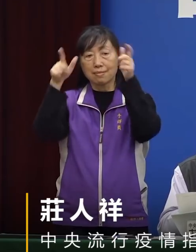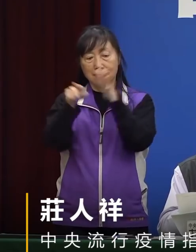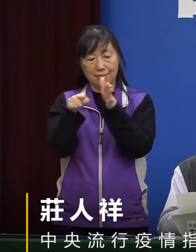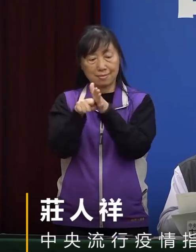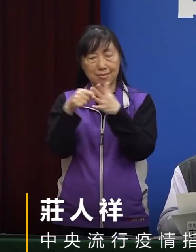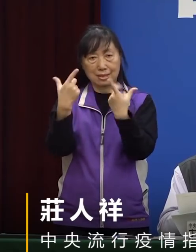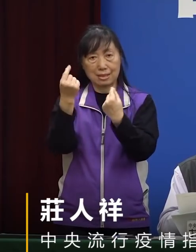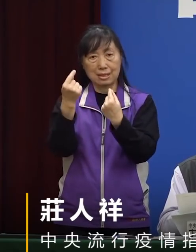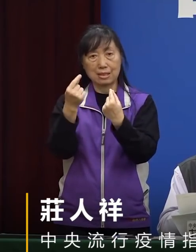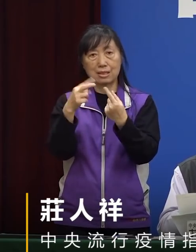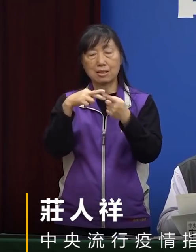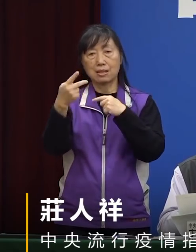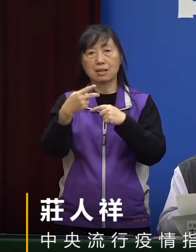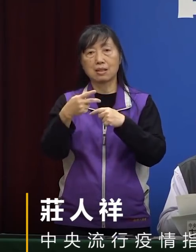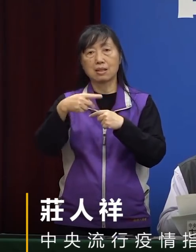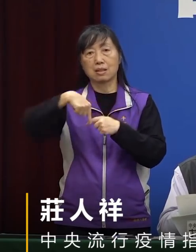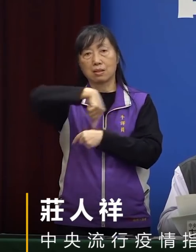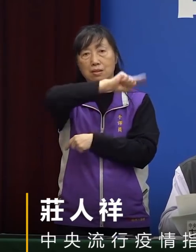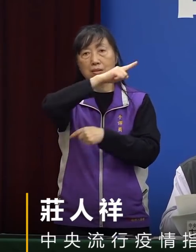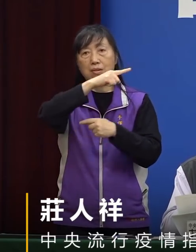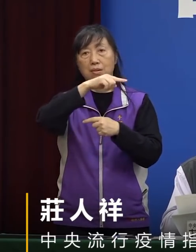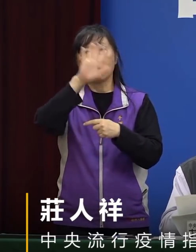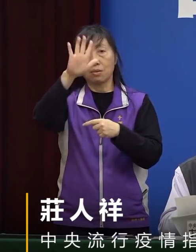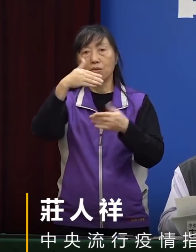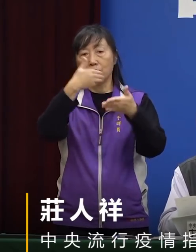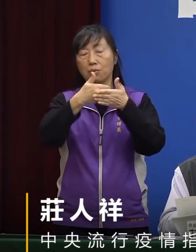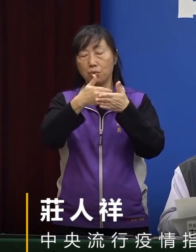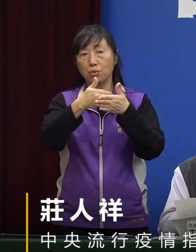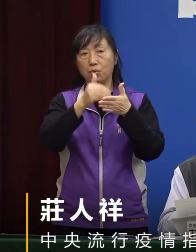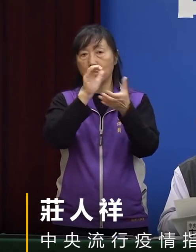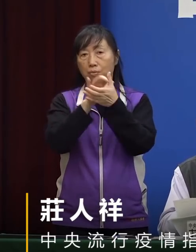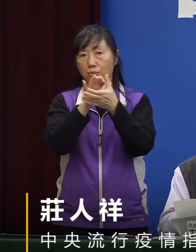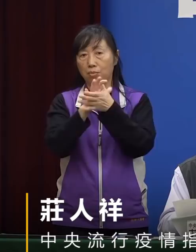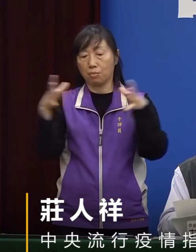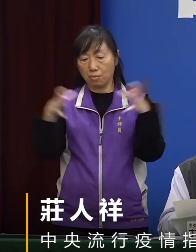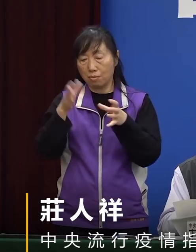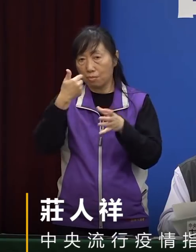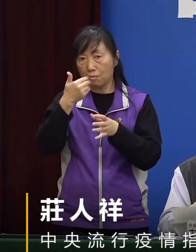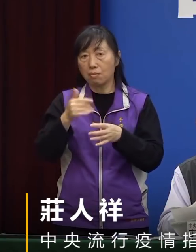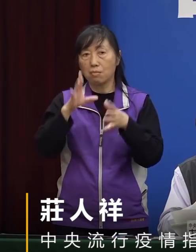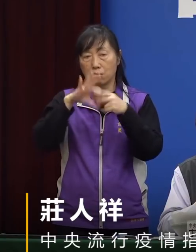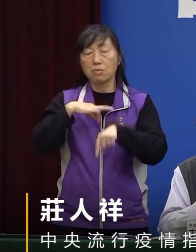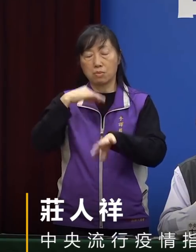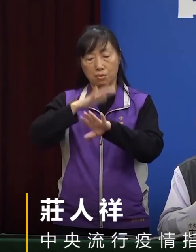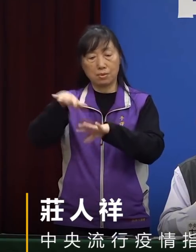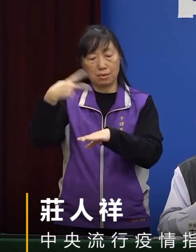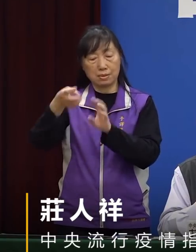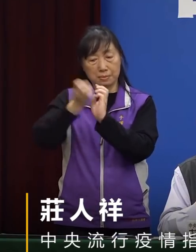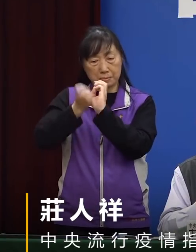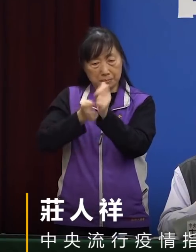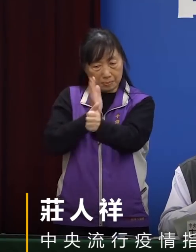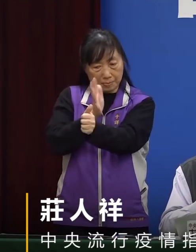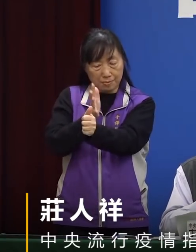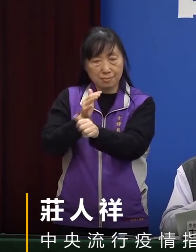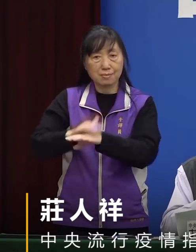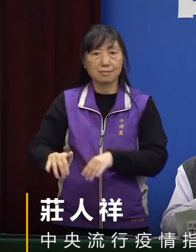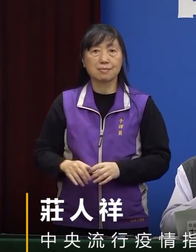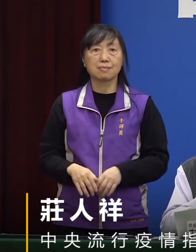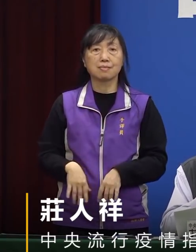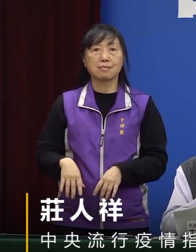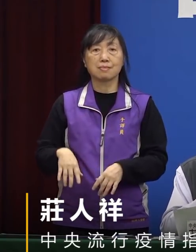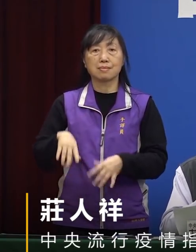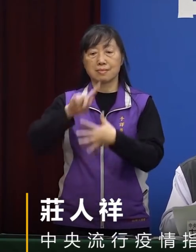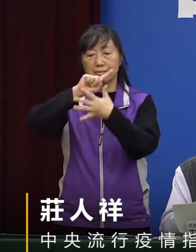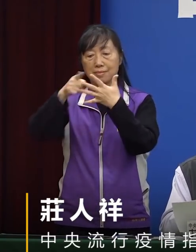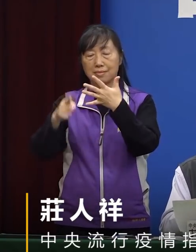跟中国旅游史的友人聚餐哦，所以我们这边还在做详细的议调。那另外因为案27